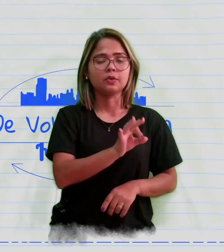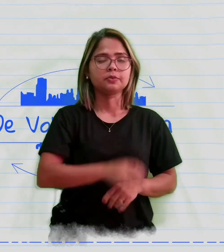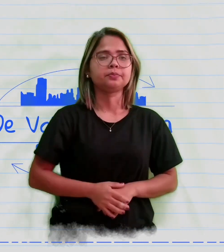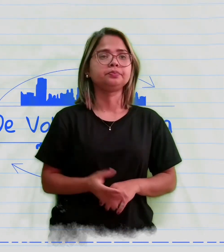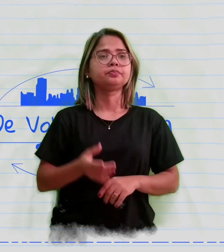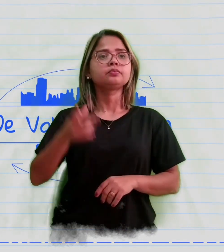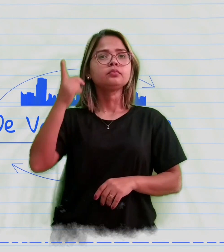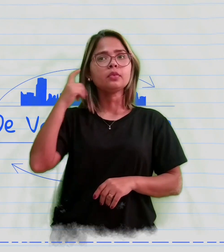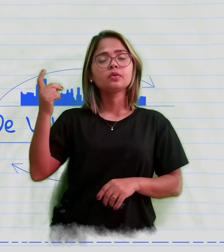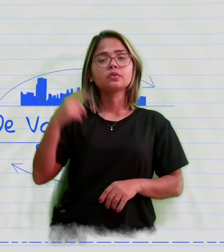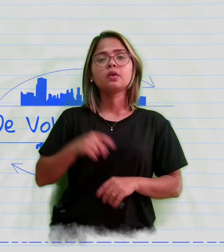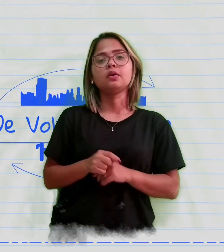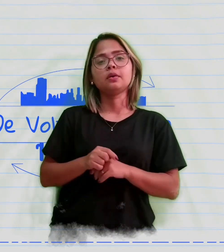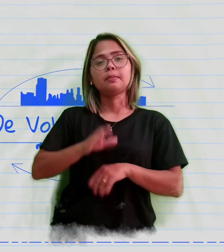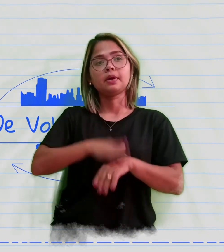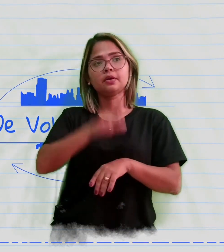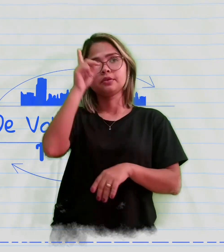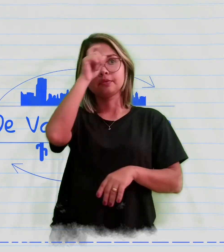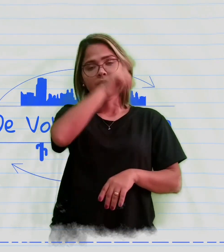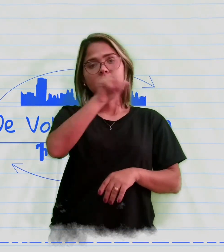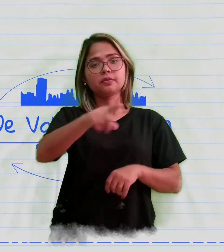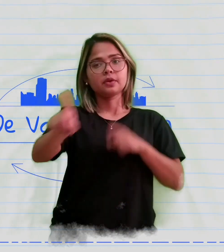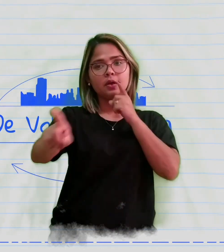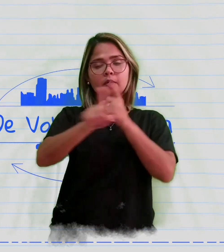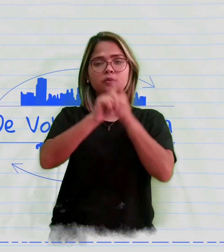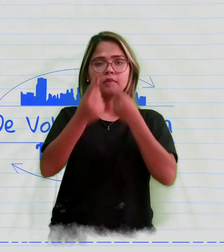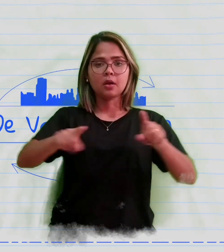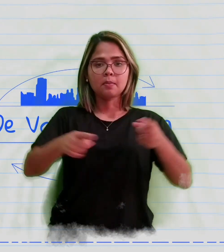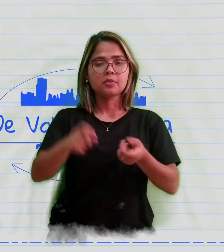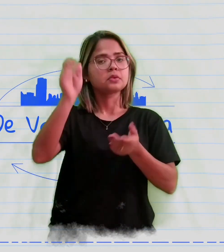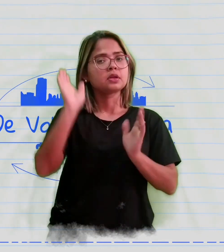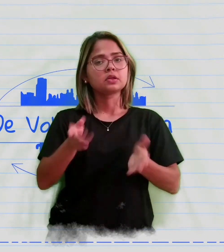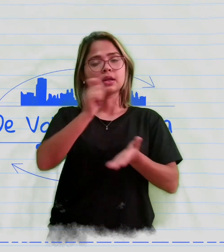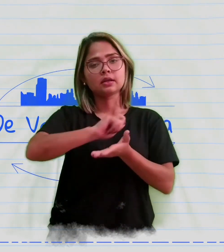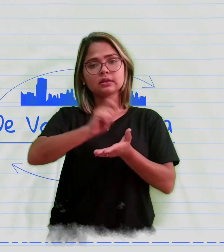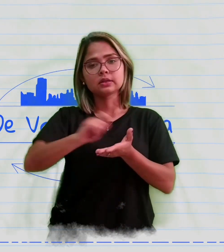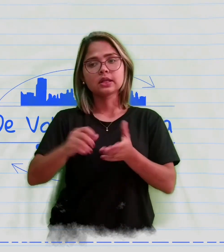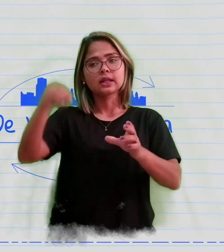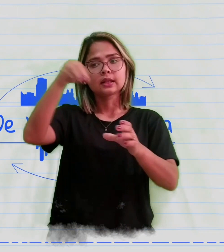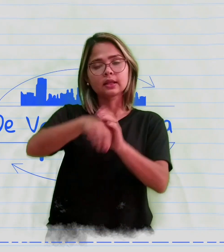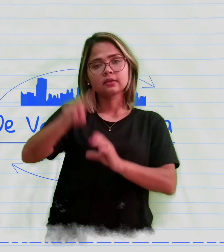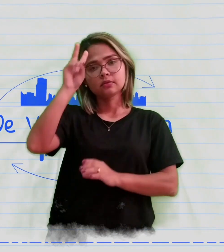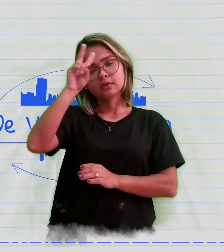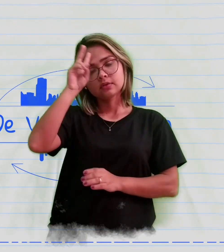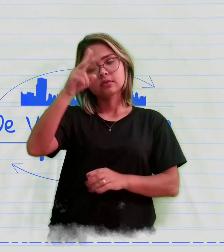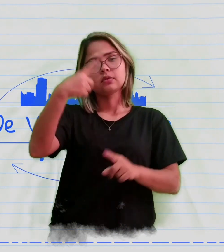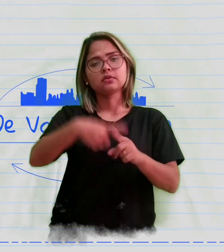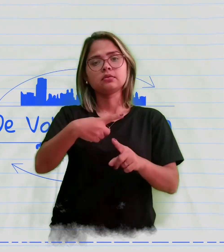sonora, acho que a dificuldade maior foi a gente encontrar músicas já escritas para colocar dentro das histórias, porque